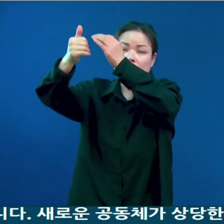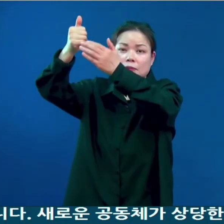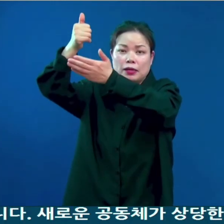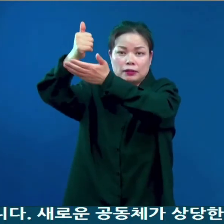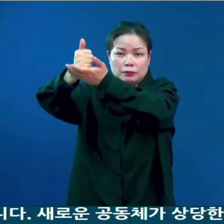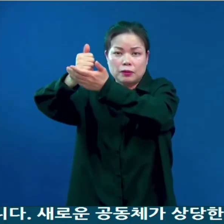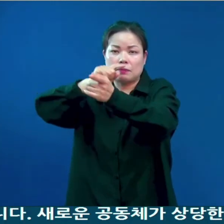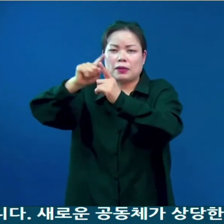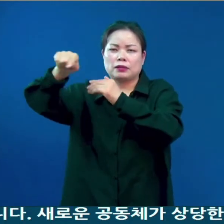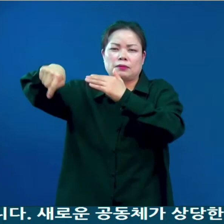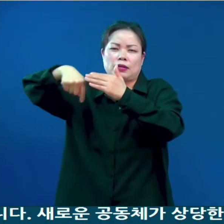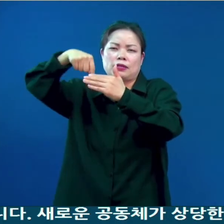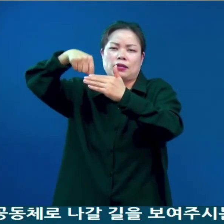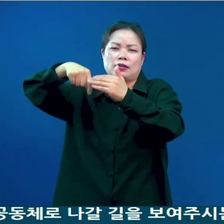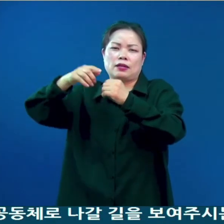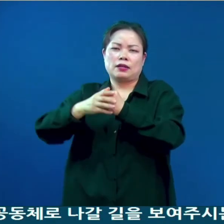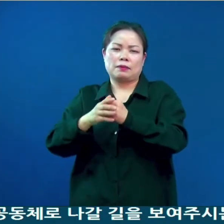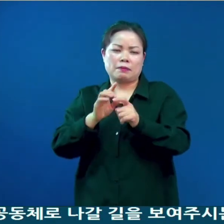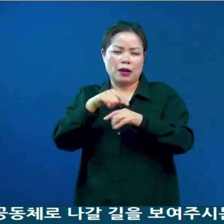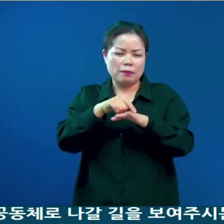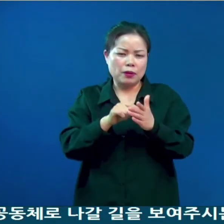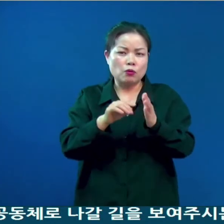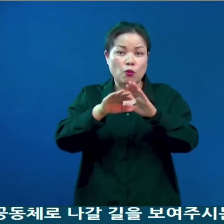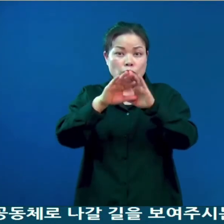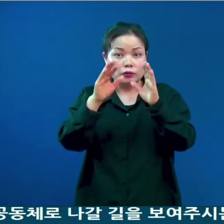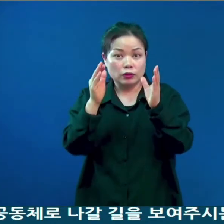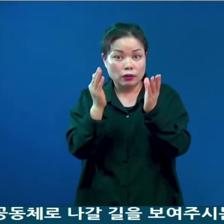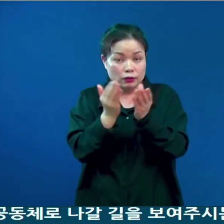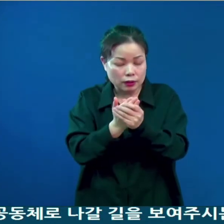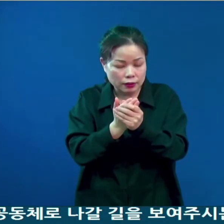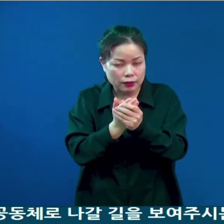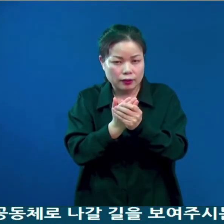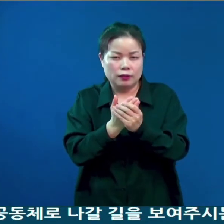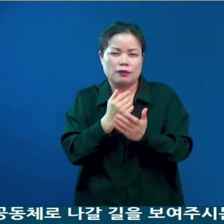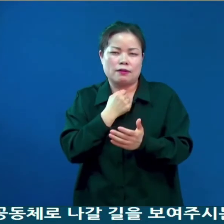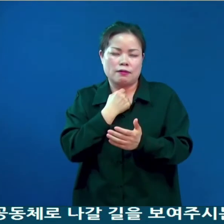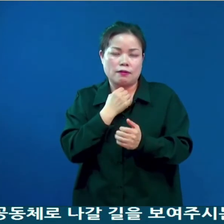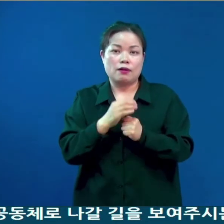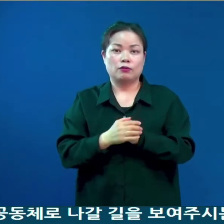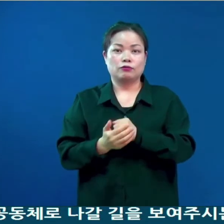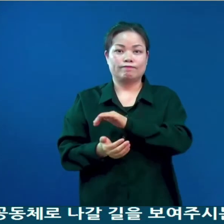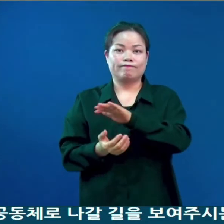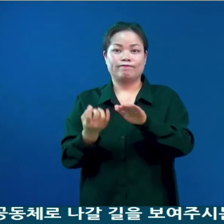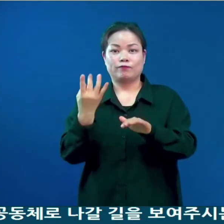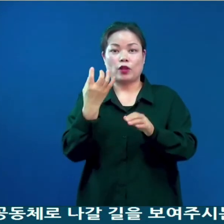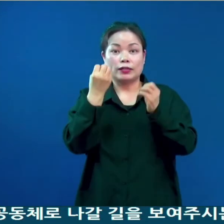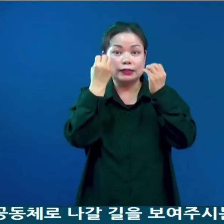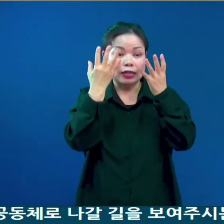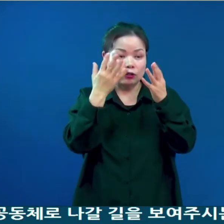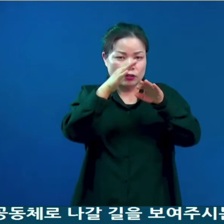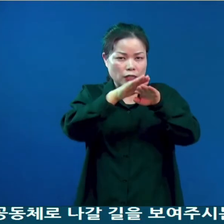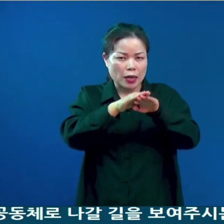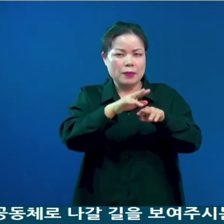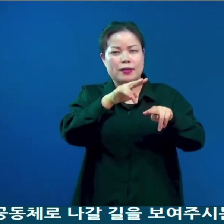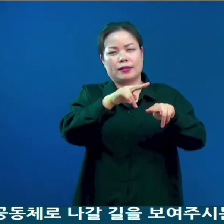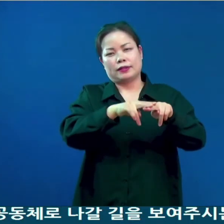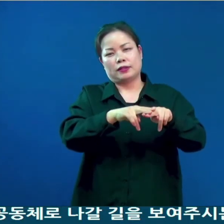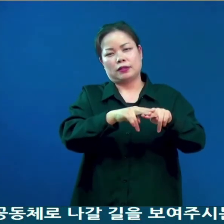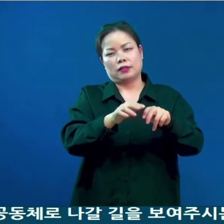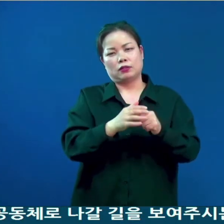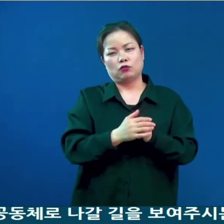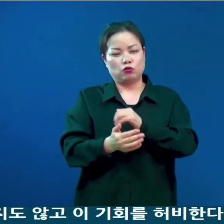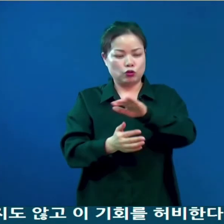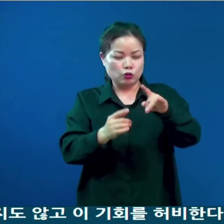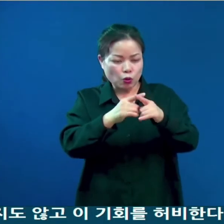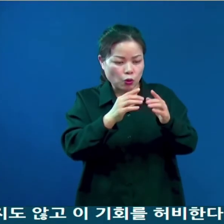하나님의 이 말씀 속에 이 마음이 그래서 온전히 담기기를 바랍니다. 원래 새로운 예배의 자리가, 물론